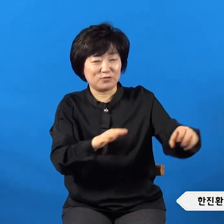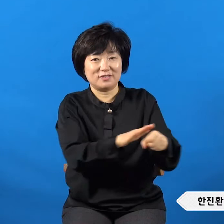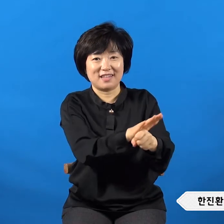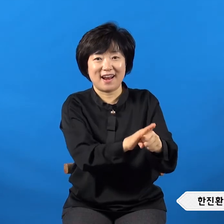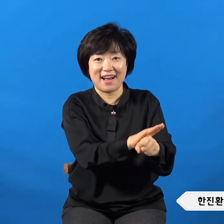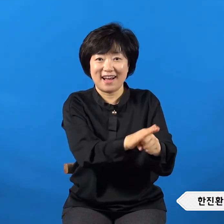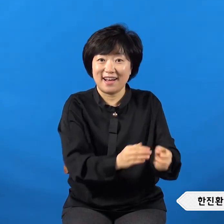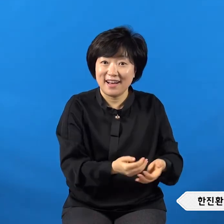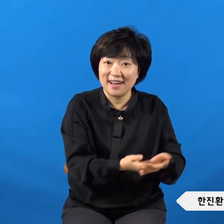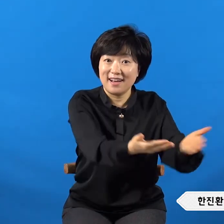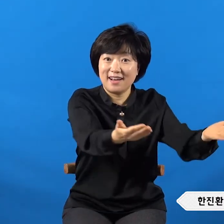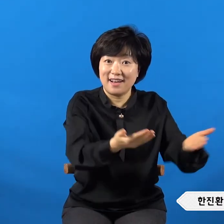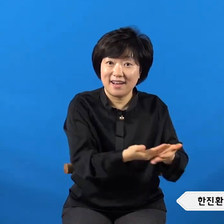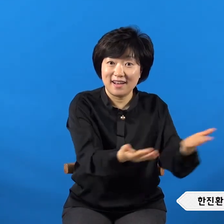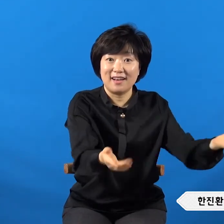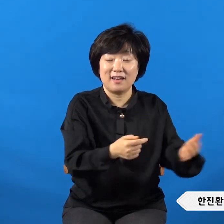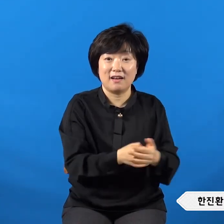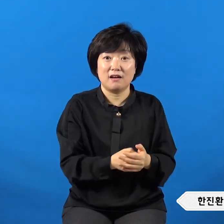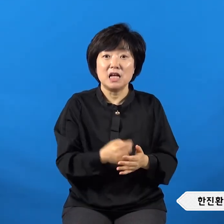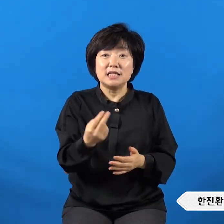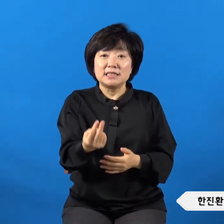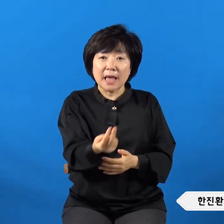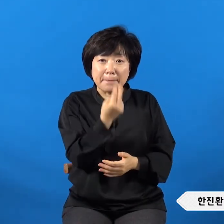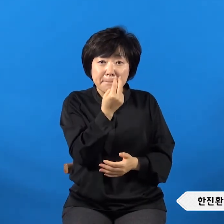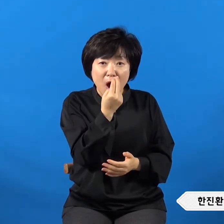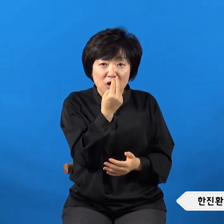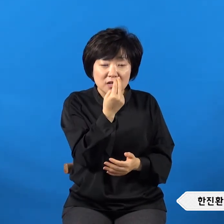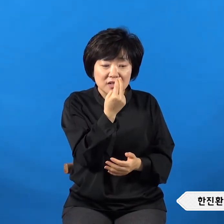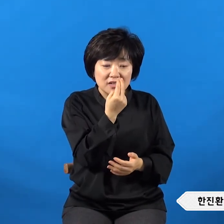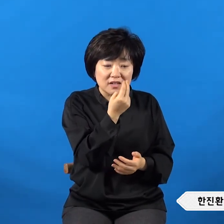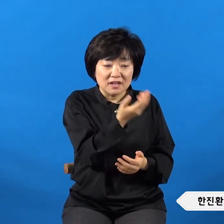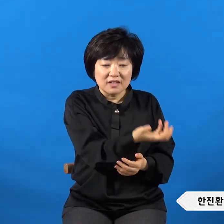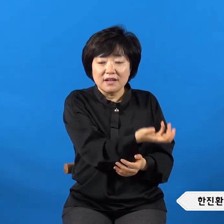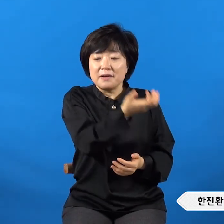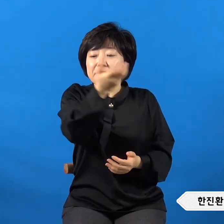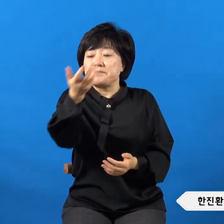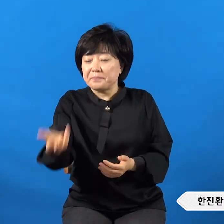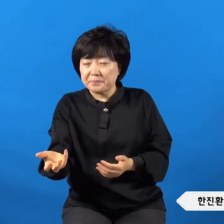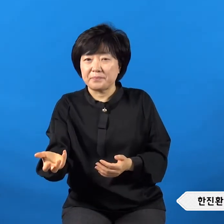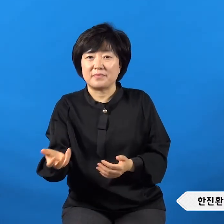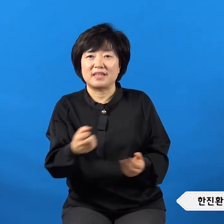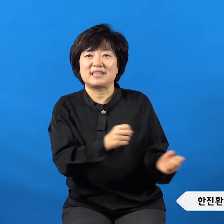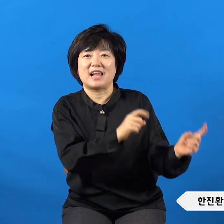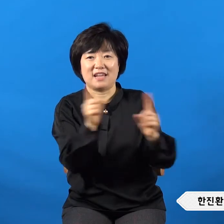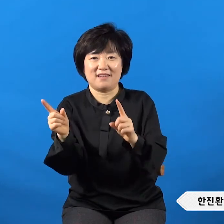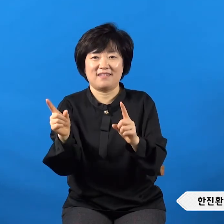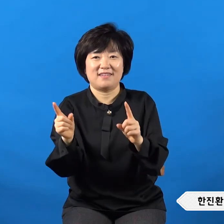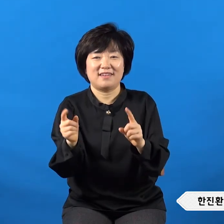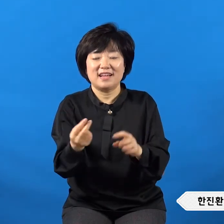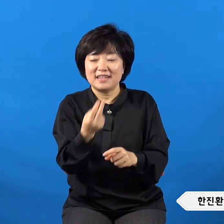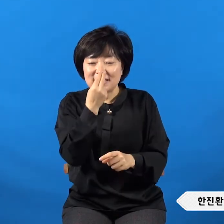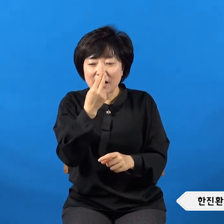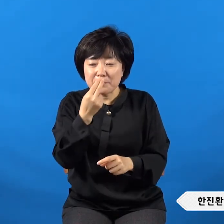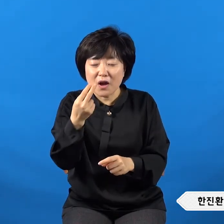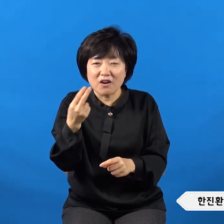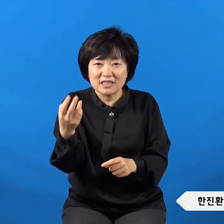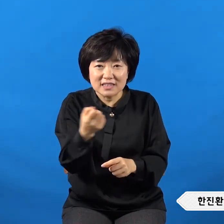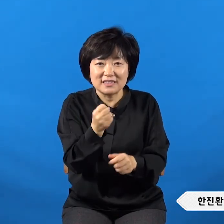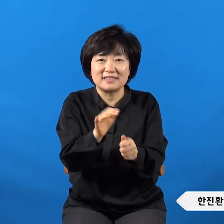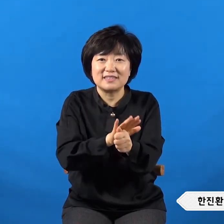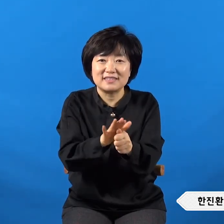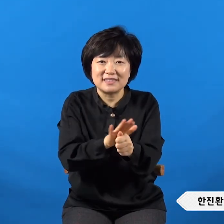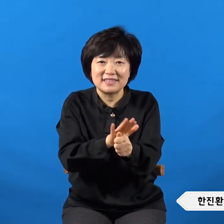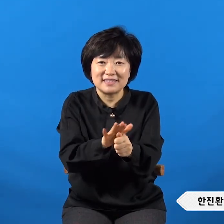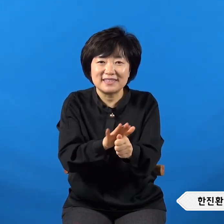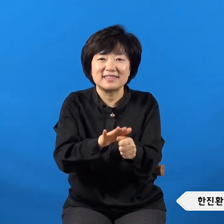하셨지 않습니까? 그러니까 생명을 살려내고 생명을 사랑으로 잘